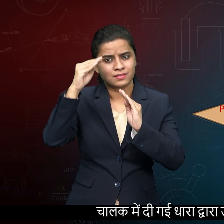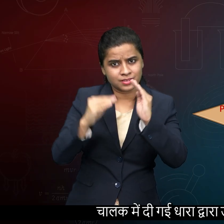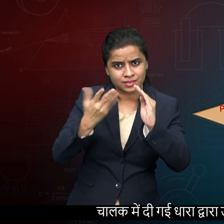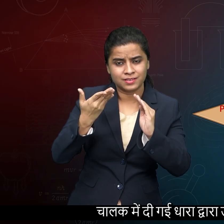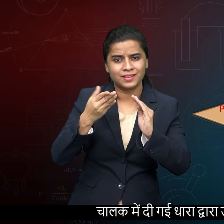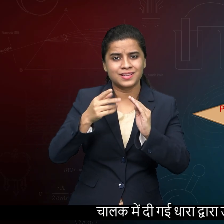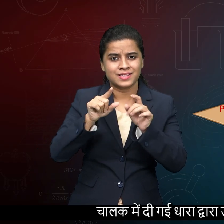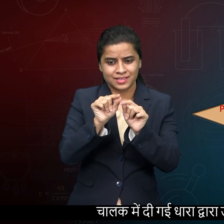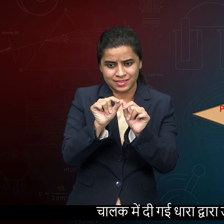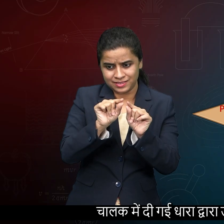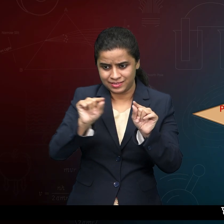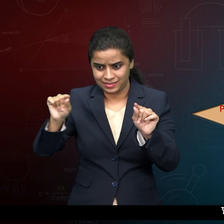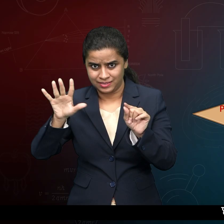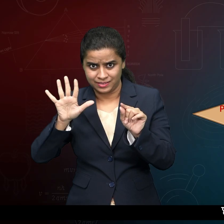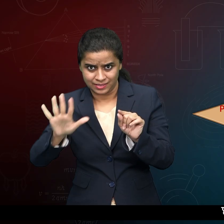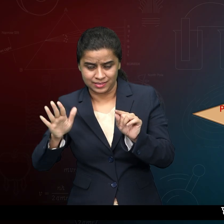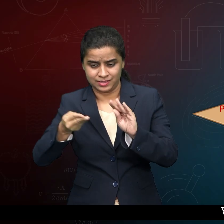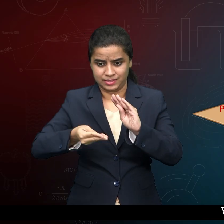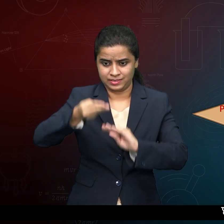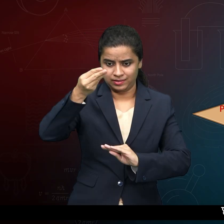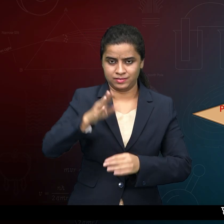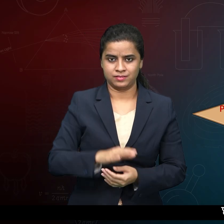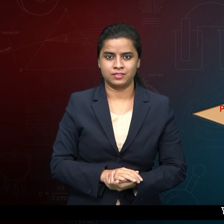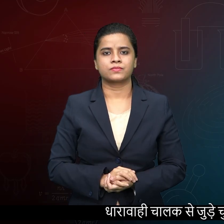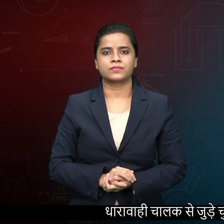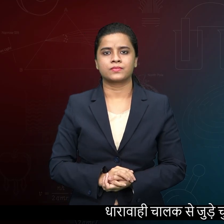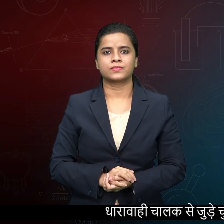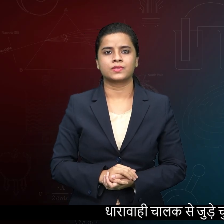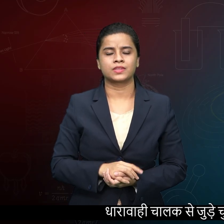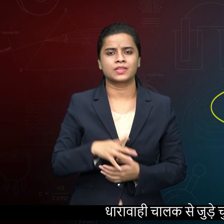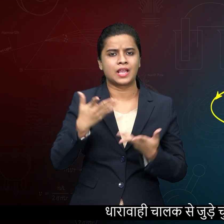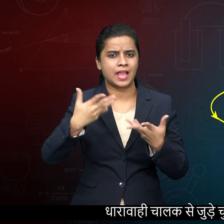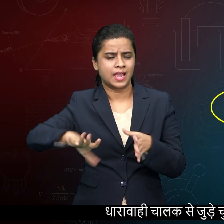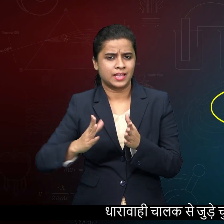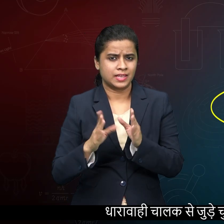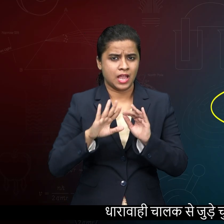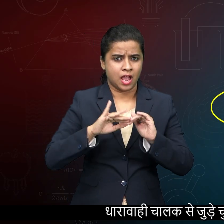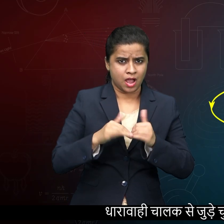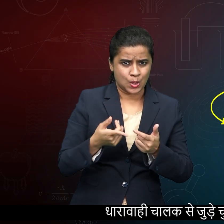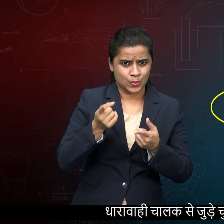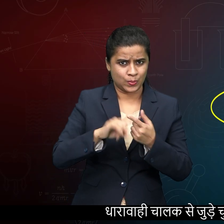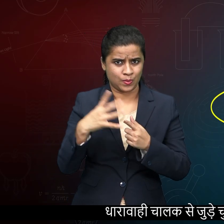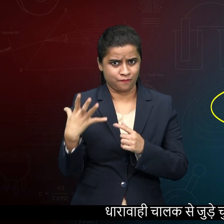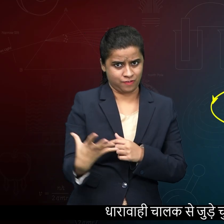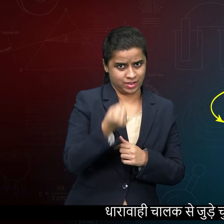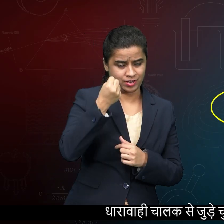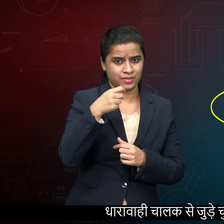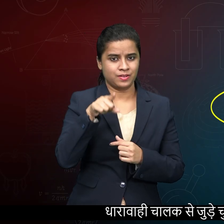जैसे दूरी बढ़ती है घटता जाता है। धारावाही चालक से जुड़ी चुंबकीय क्षेत्र की